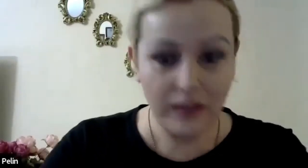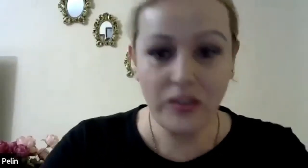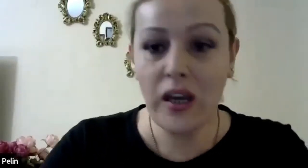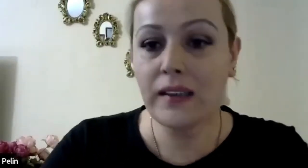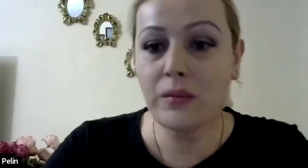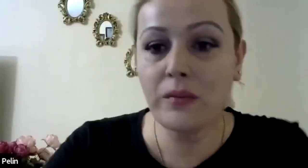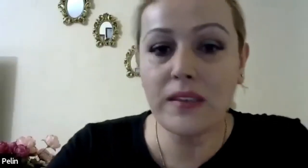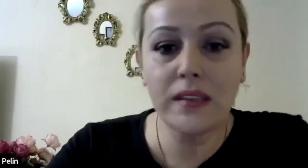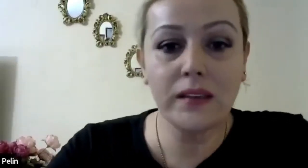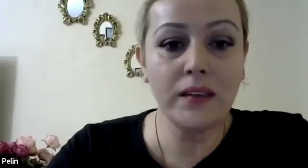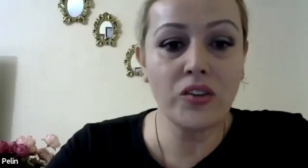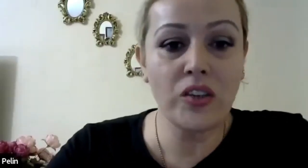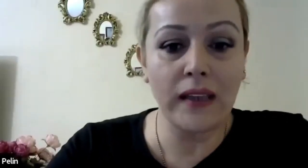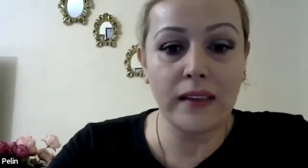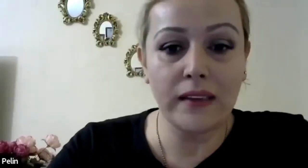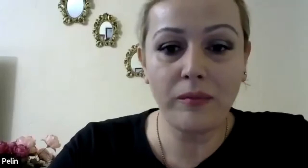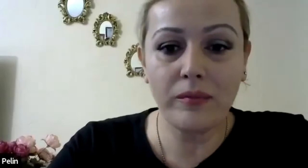Rica ederim nasıldı? Rica ederim.